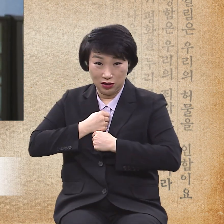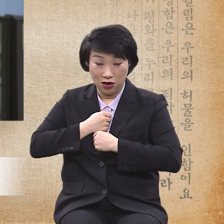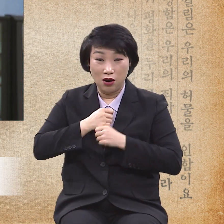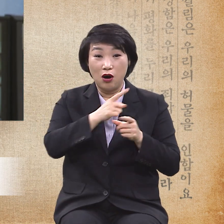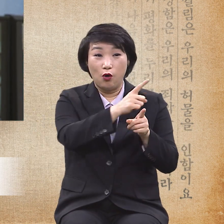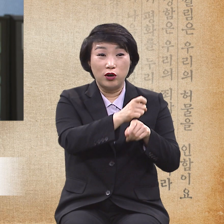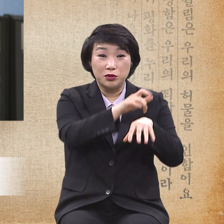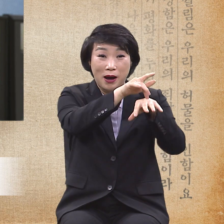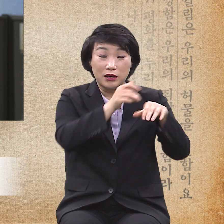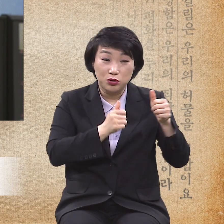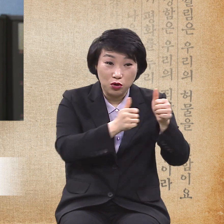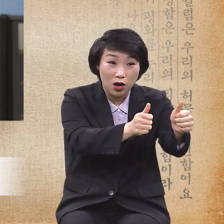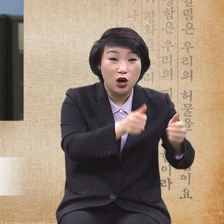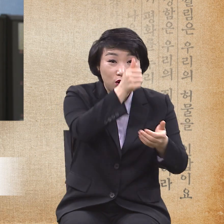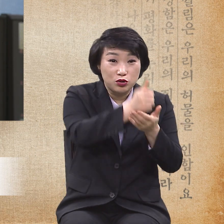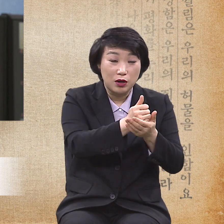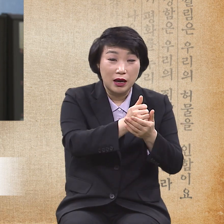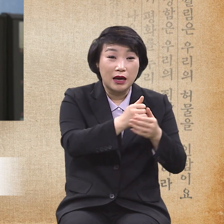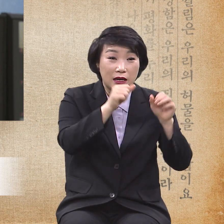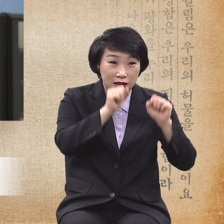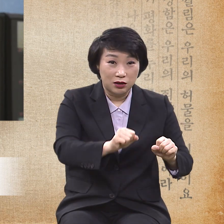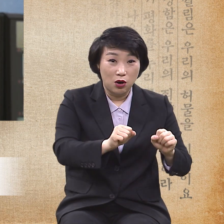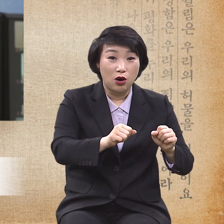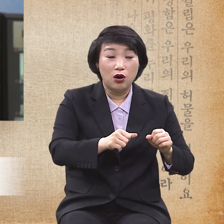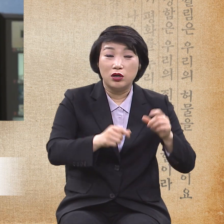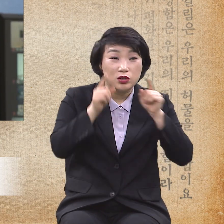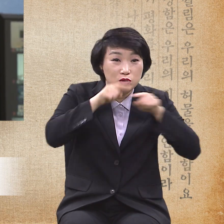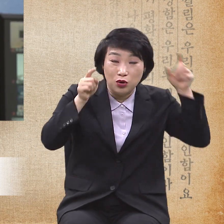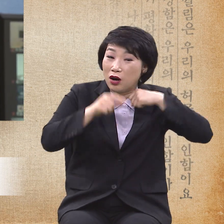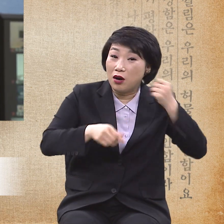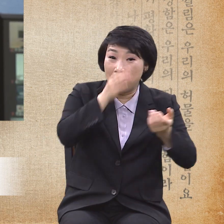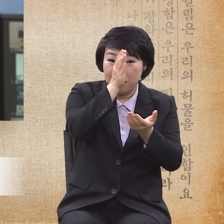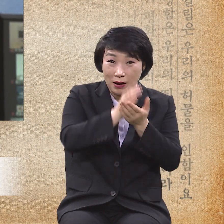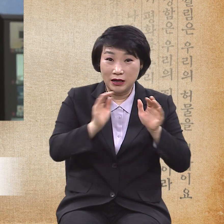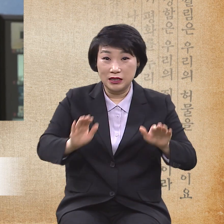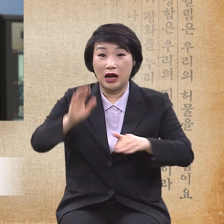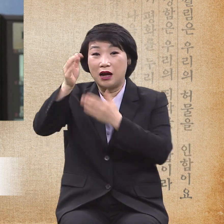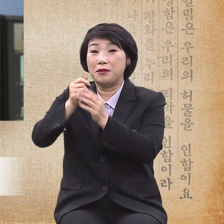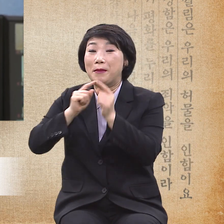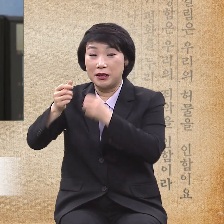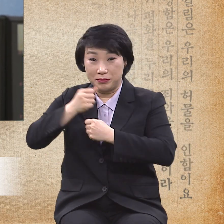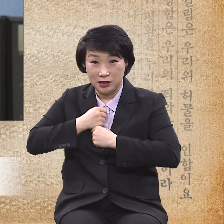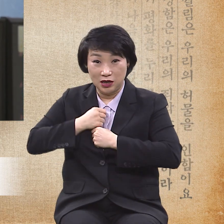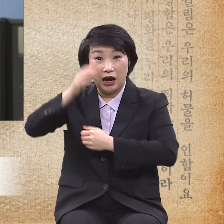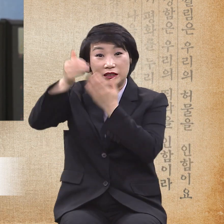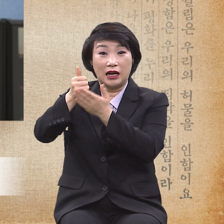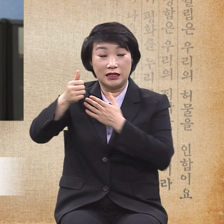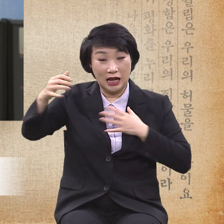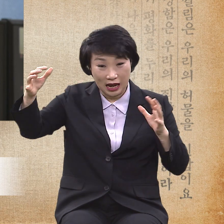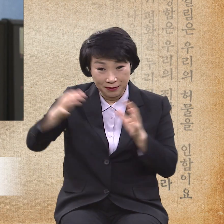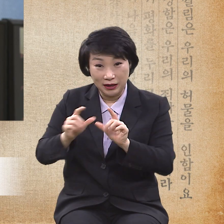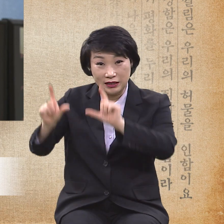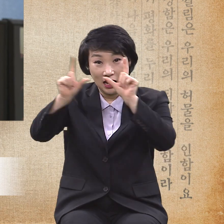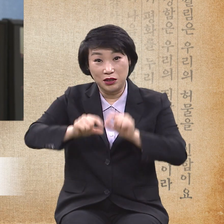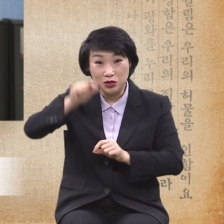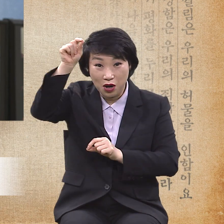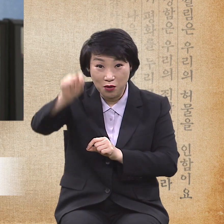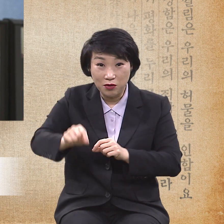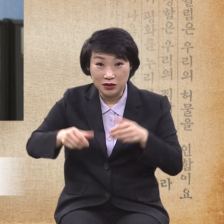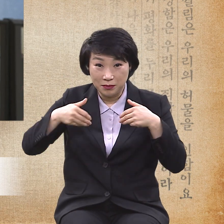마귀 쫓아 죄에 머물러 지옥에 끌려가지 말고 말씀을 지켜 하나님과 함께 영원히